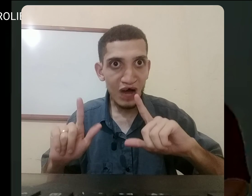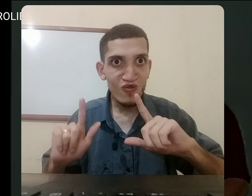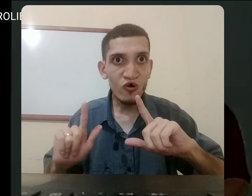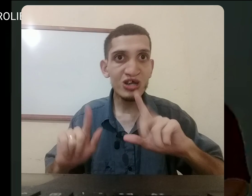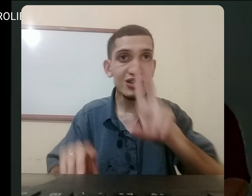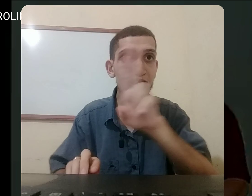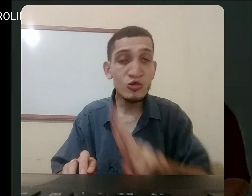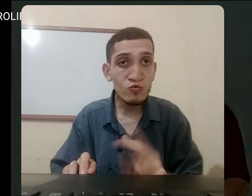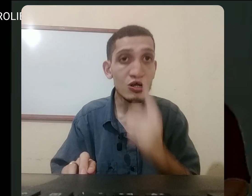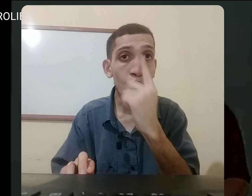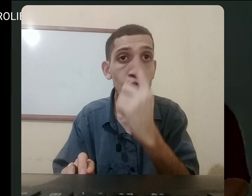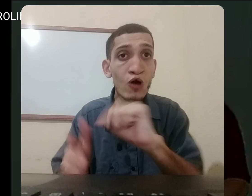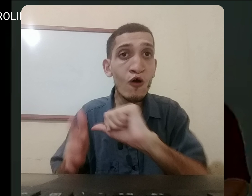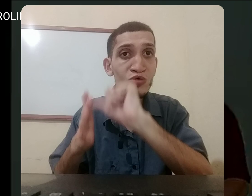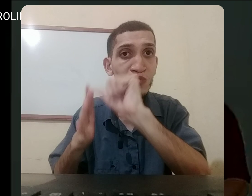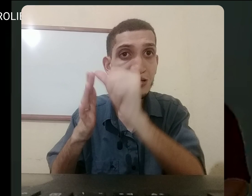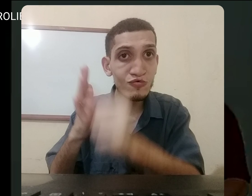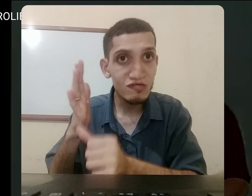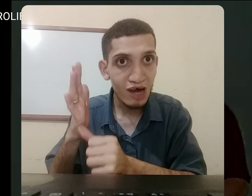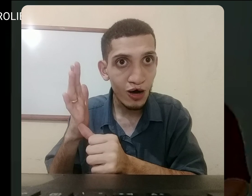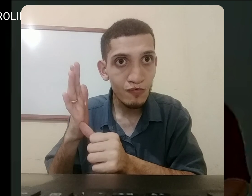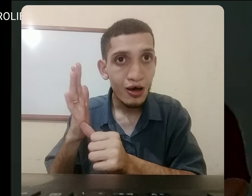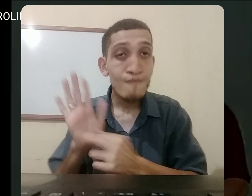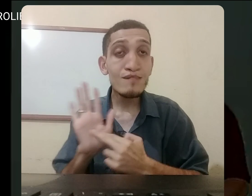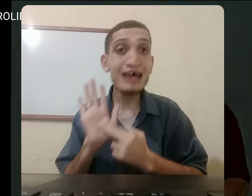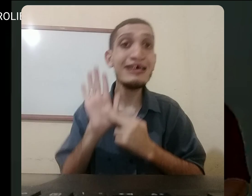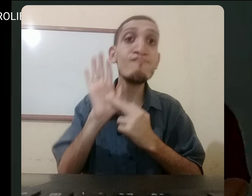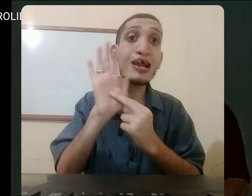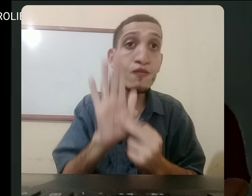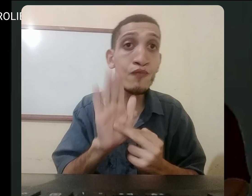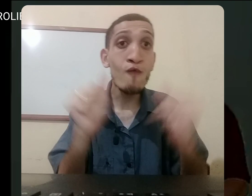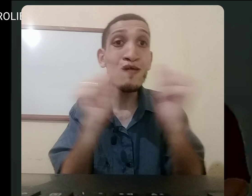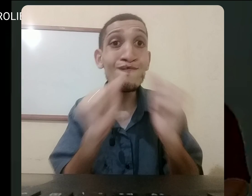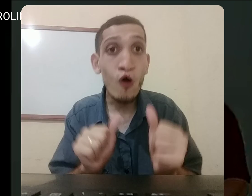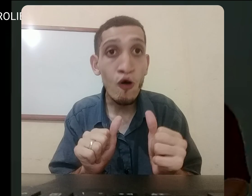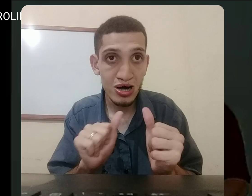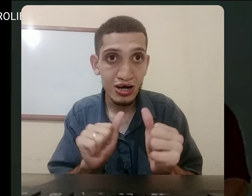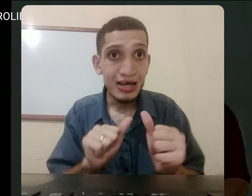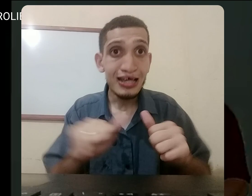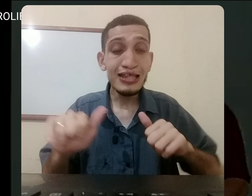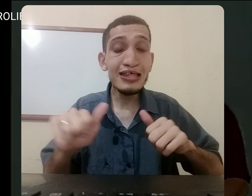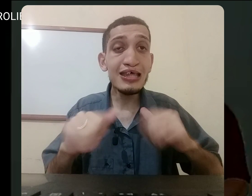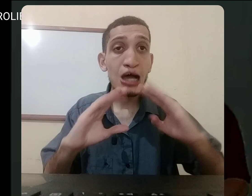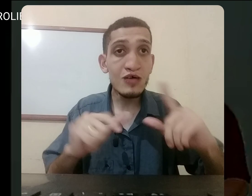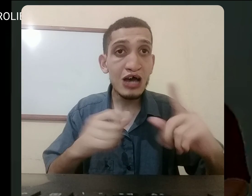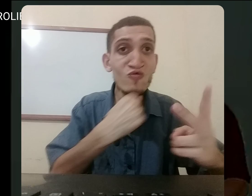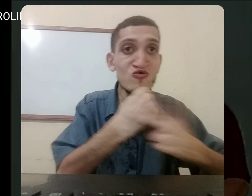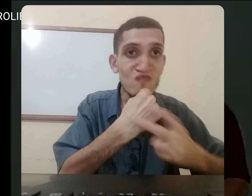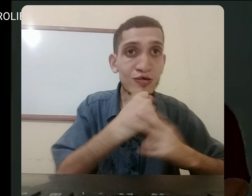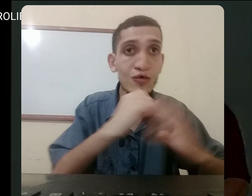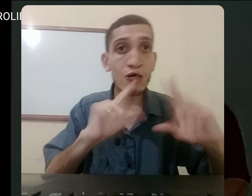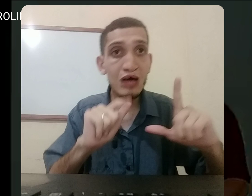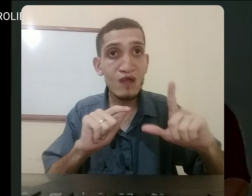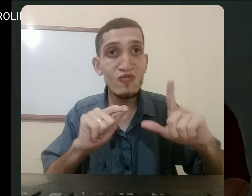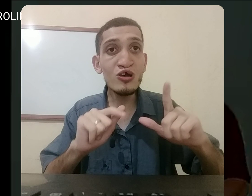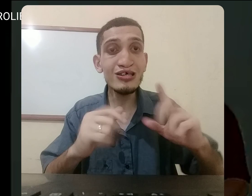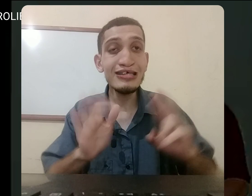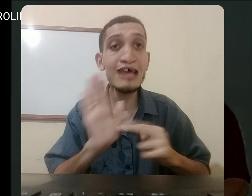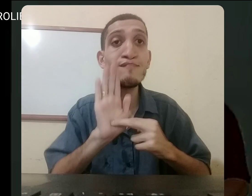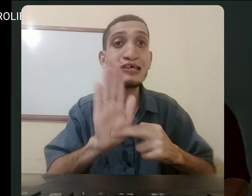classificadores que se usam uma configuração de mão pra representar uma forma. e classificador de verbos são